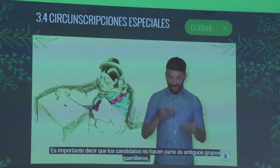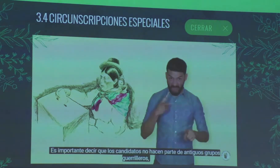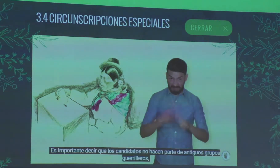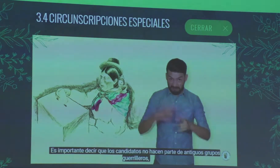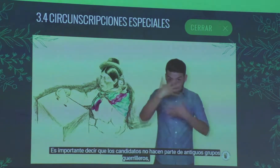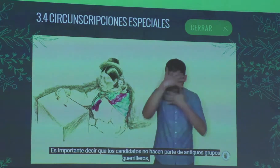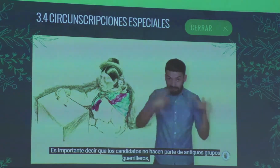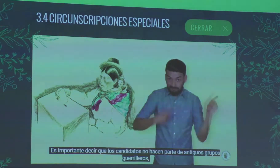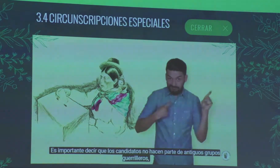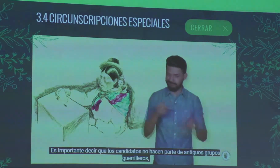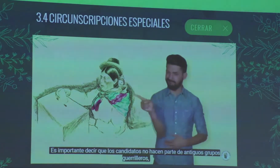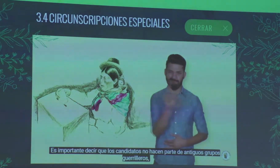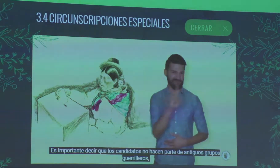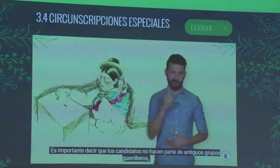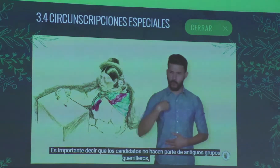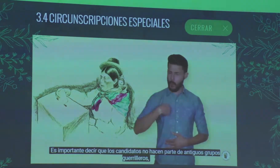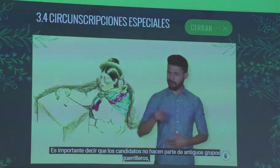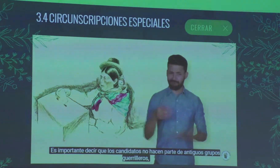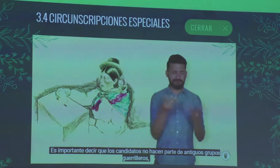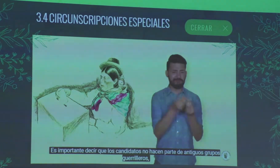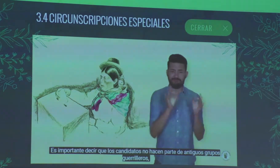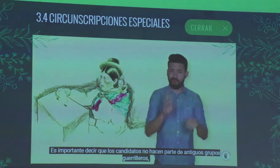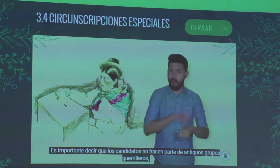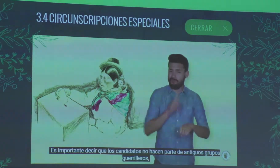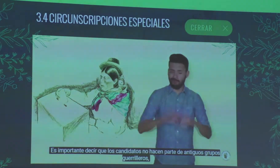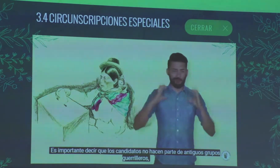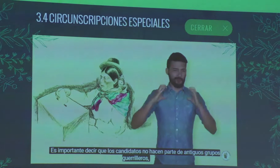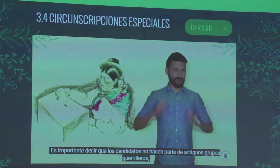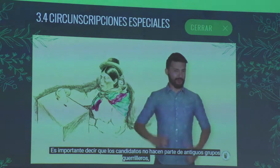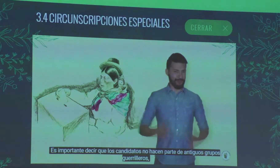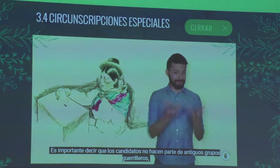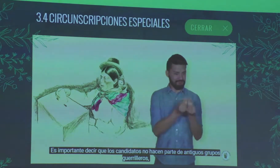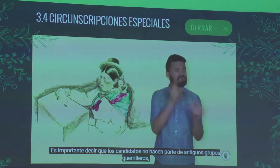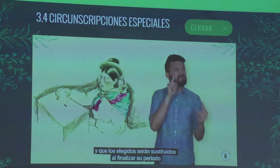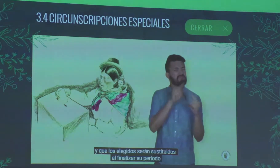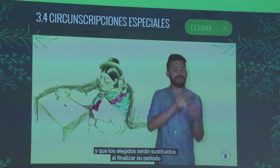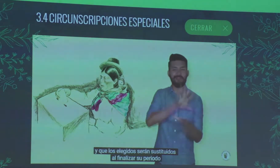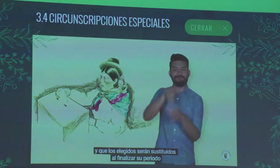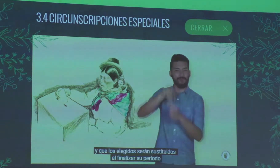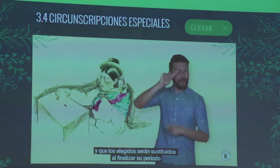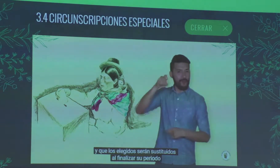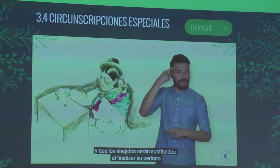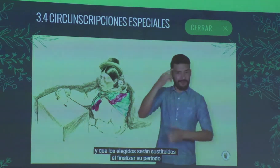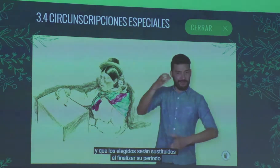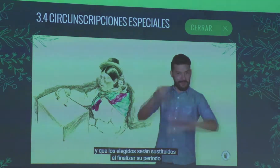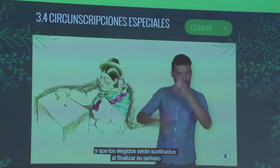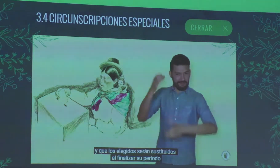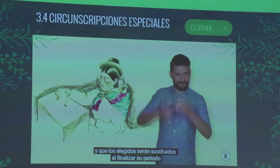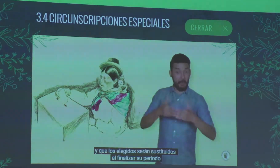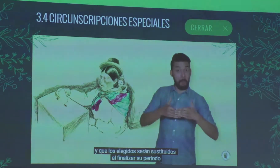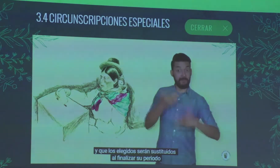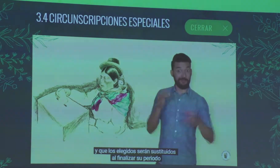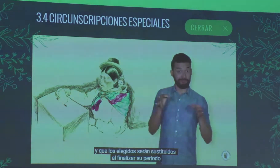Es importante decir que los candidatos no hacen parte de antiguos grupos guerrilleros. y que los elegidos serán